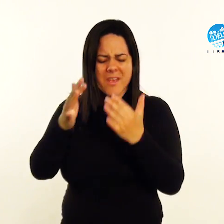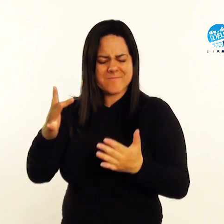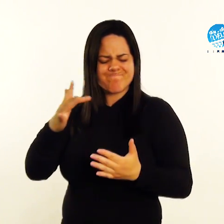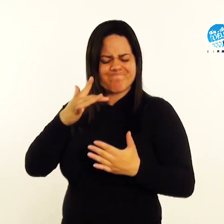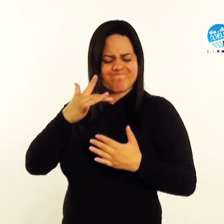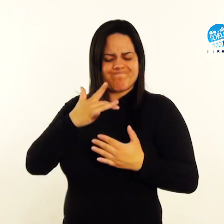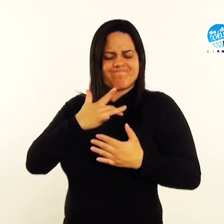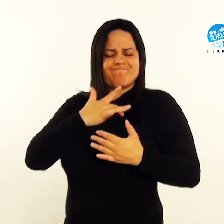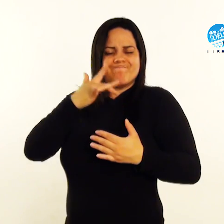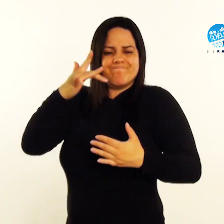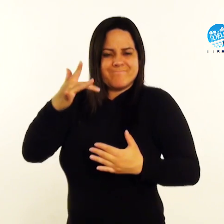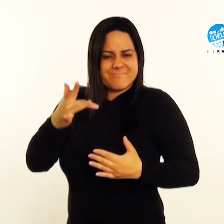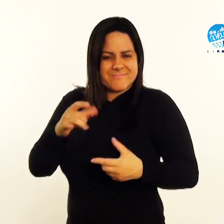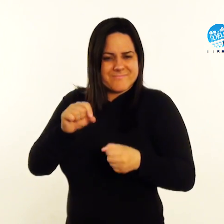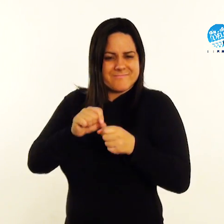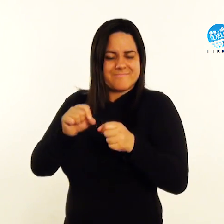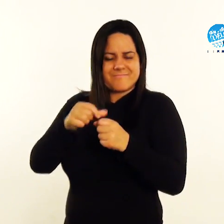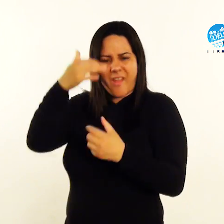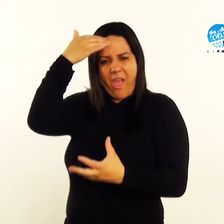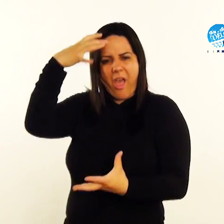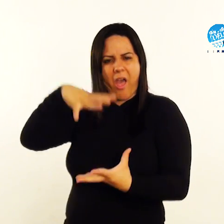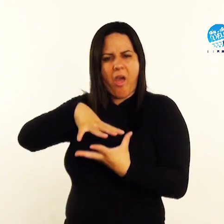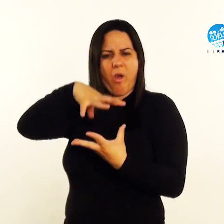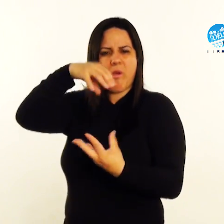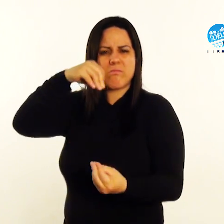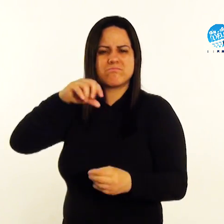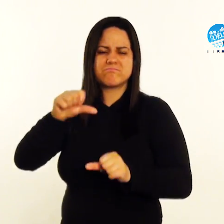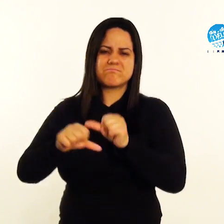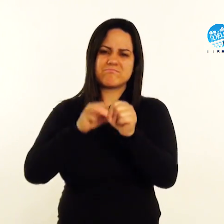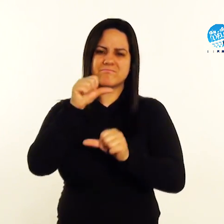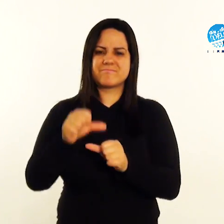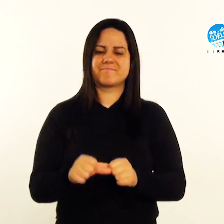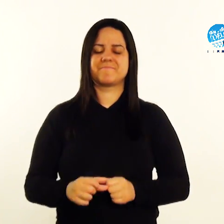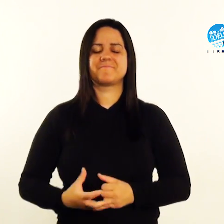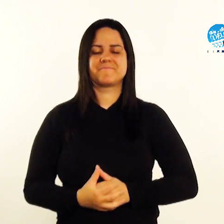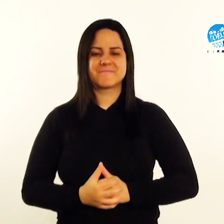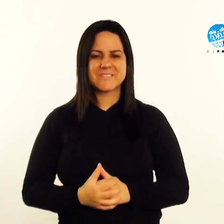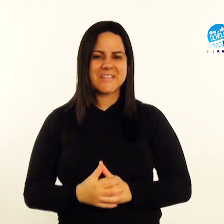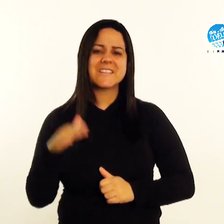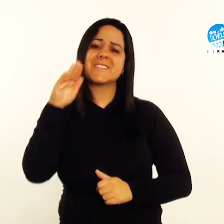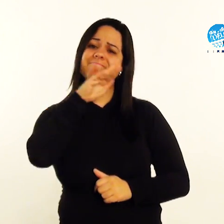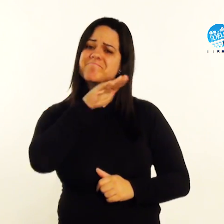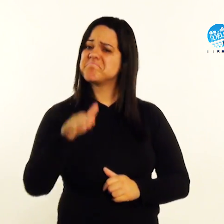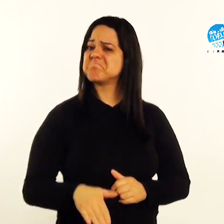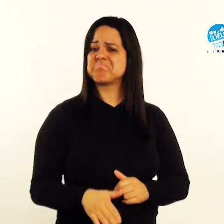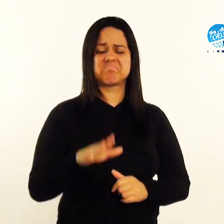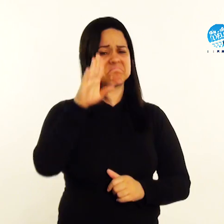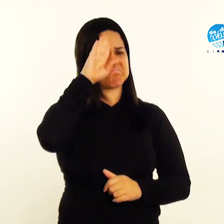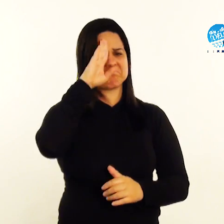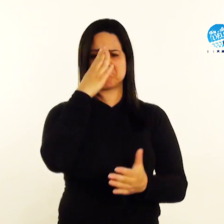aquele que trabalha a nossa alma. Zaqueu não acreditava